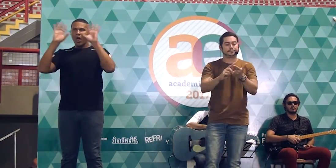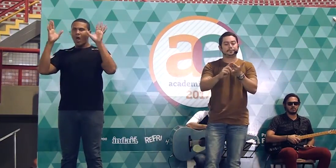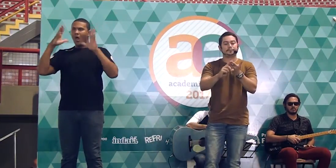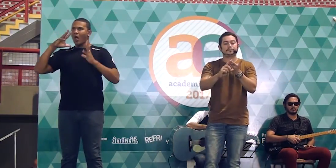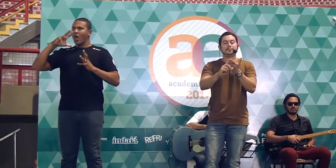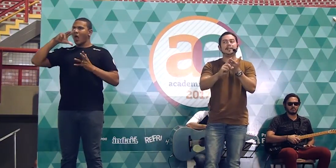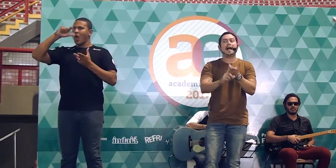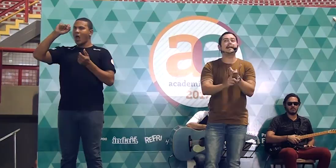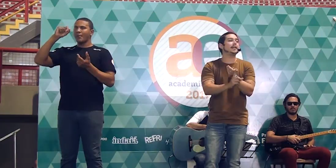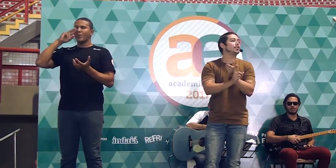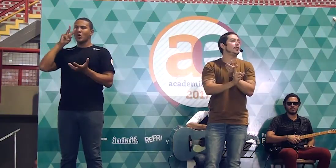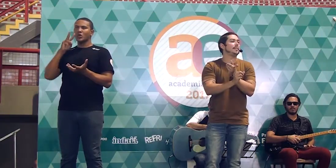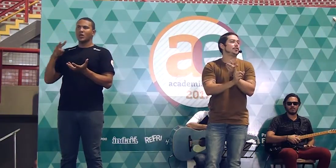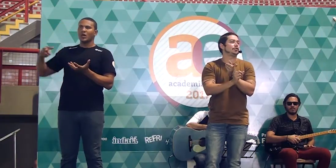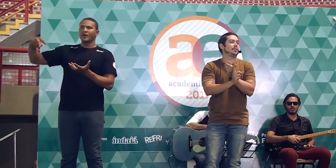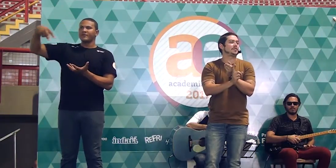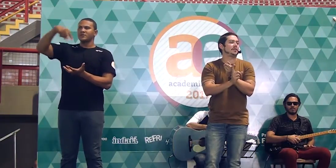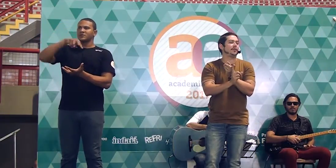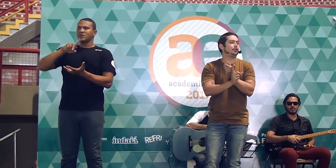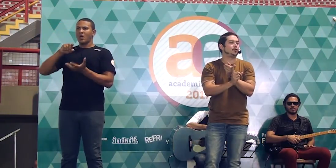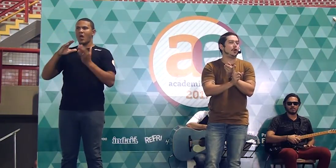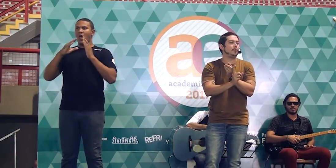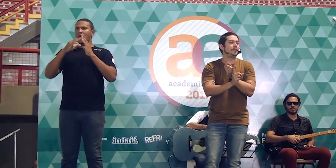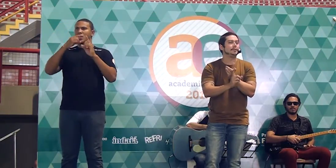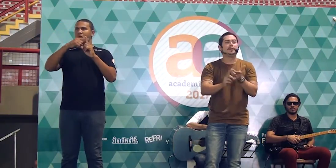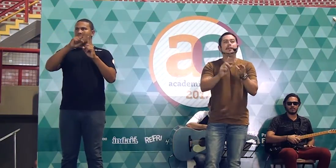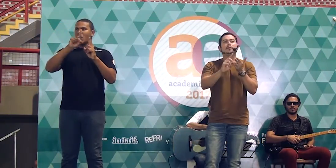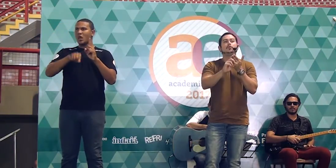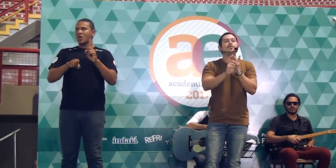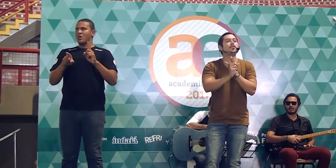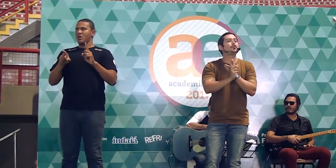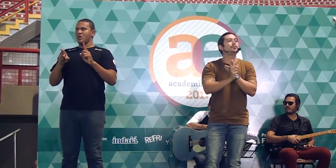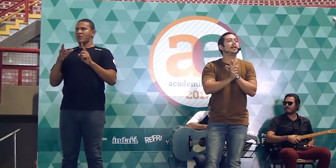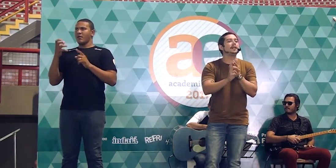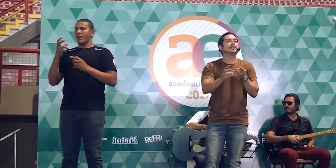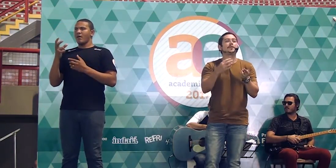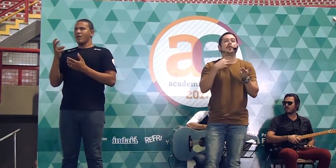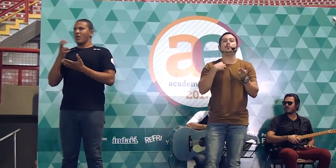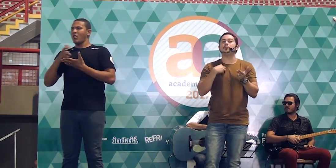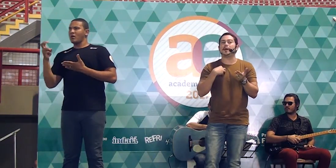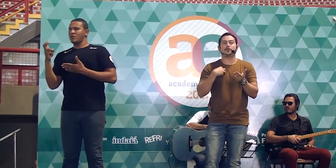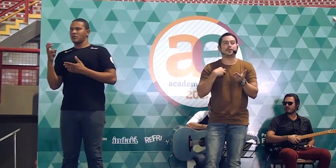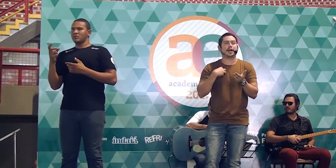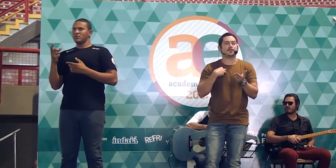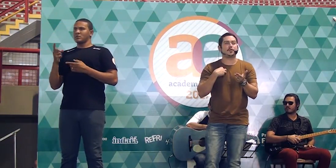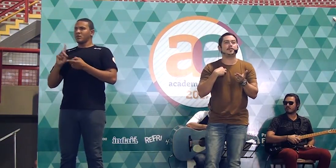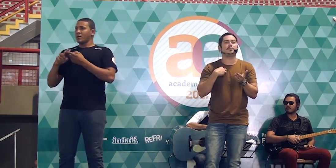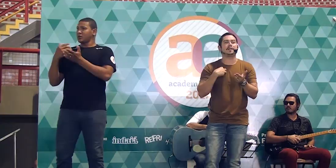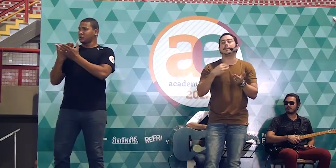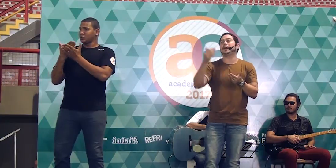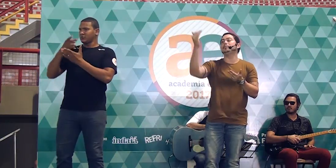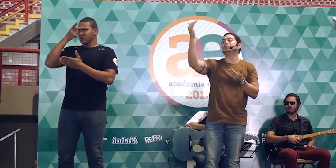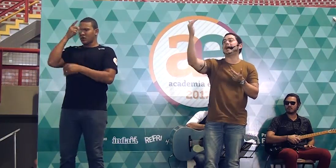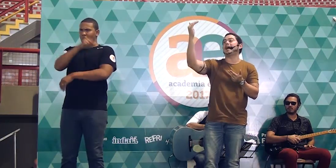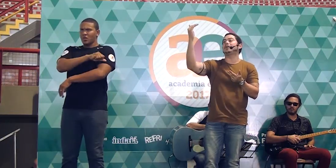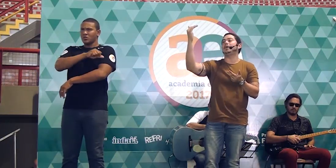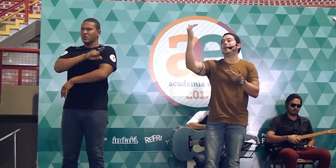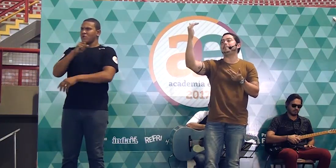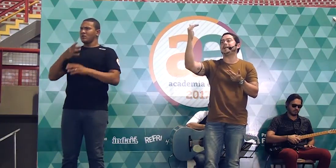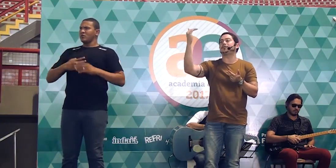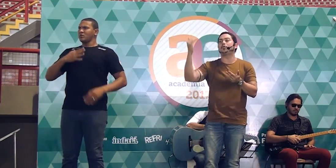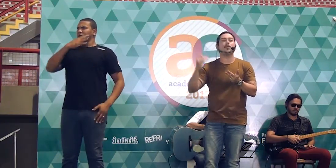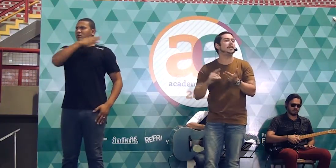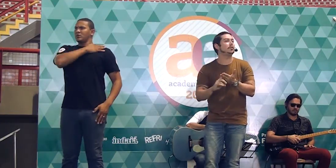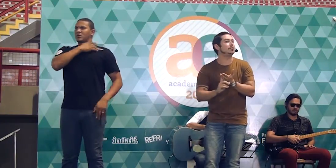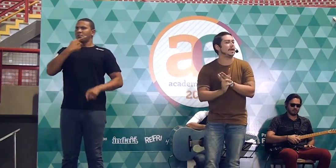mundo. A igreja não é mais totalmente a favor do golpe. Os estudantes foram muito prejudicados com o regime militar, porque mudaram